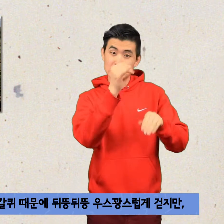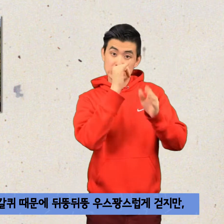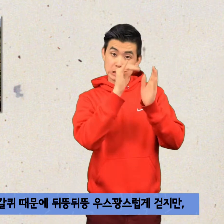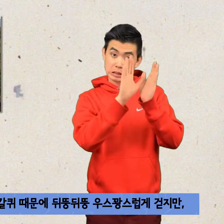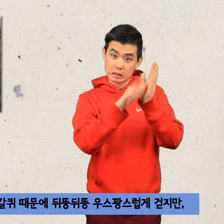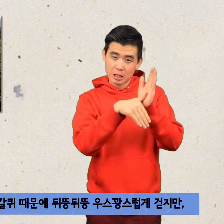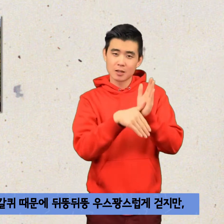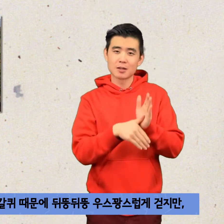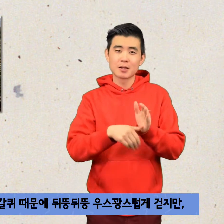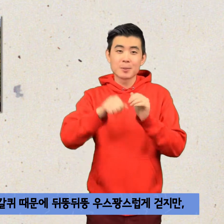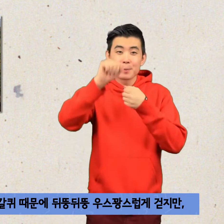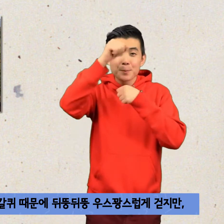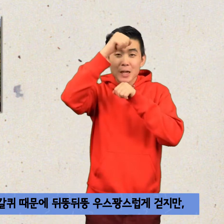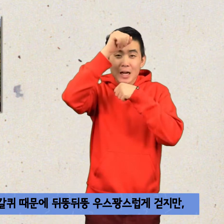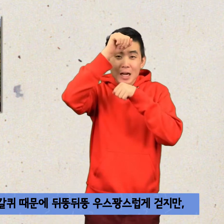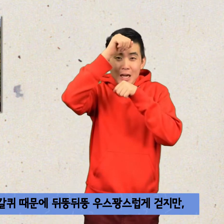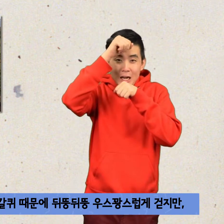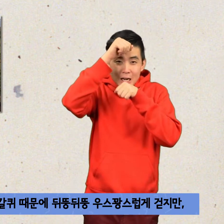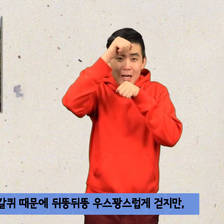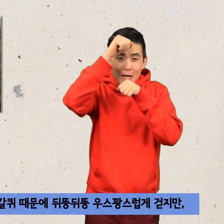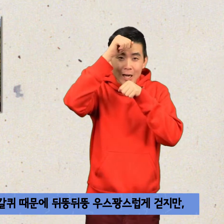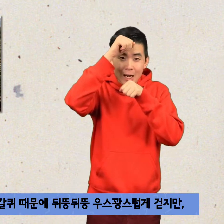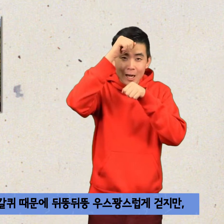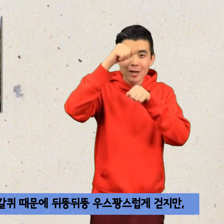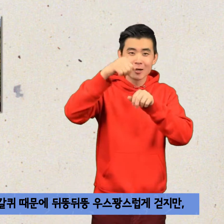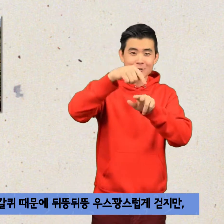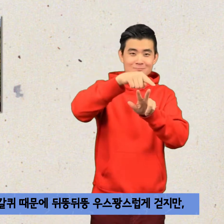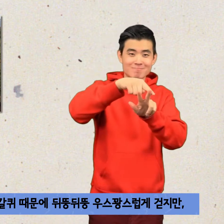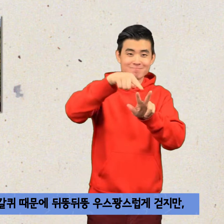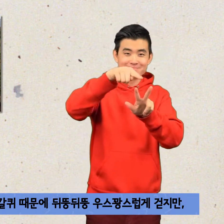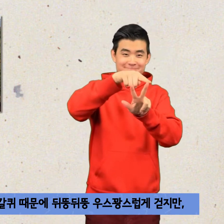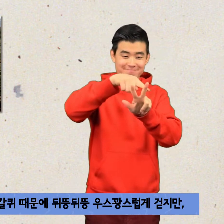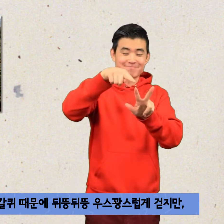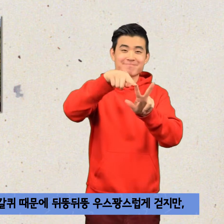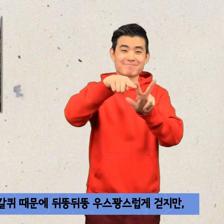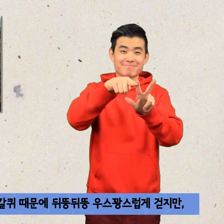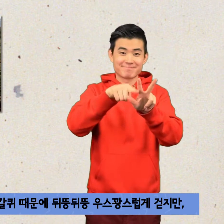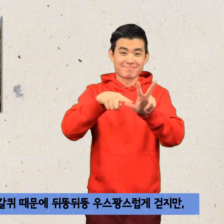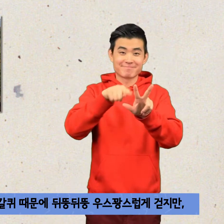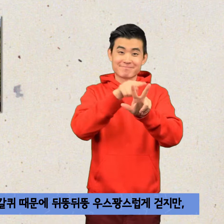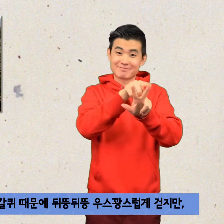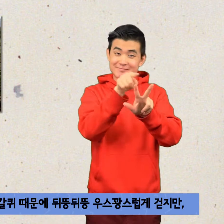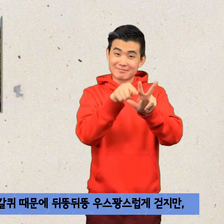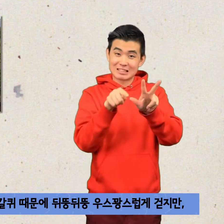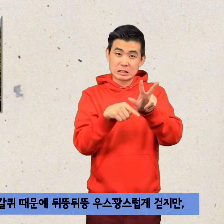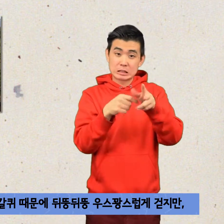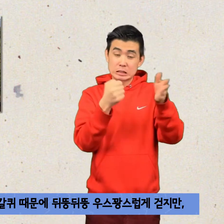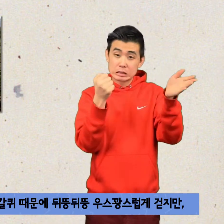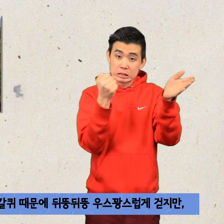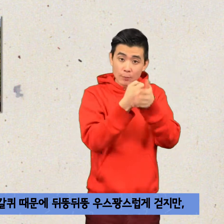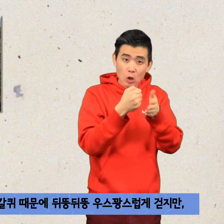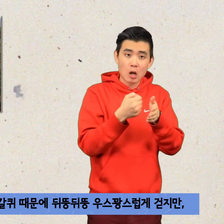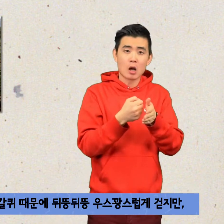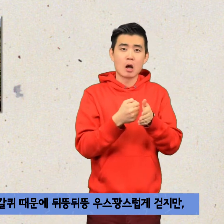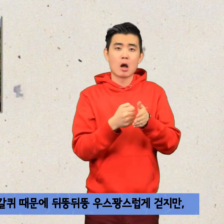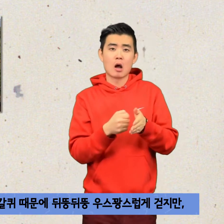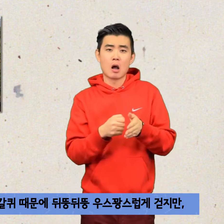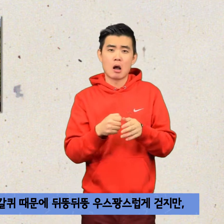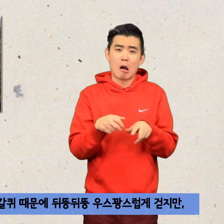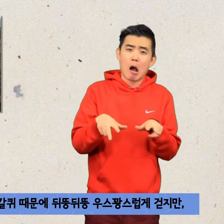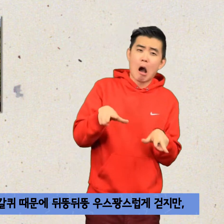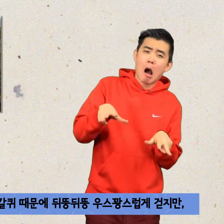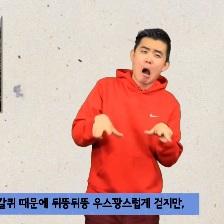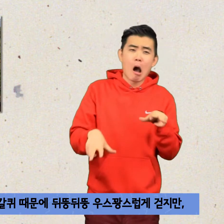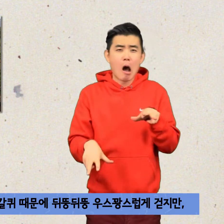땅 위에 있을 때는 발에 달긴 물갈퀴 때문에 뒤뚱뒤뚱 우스꽝스럽게